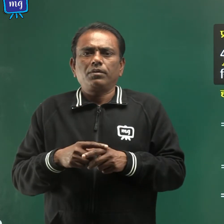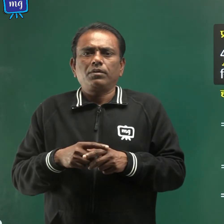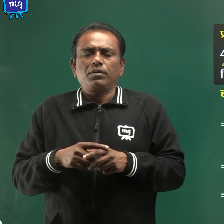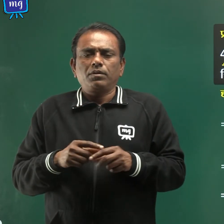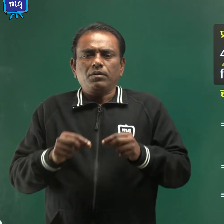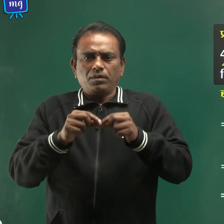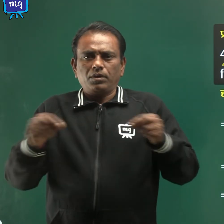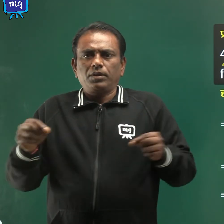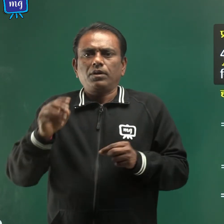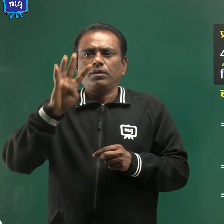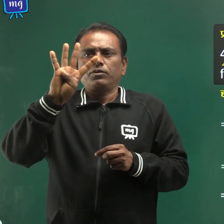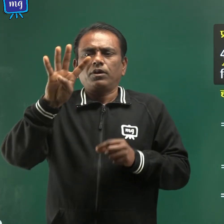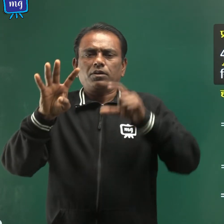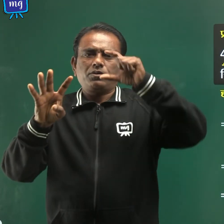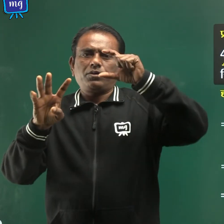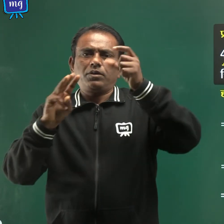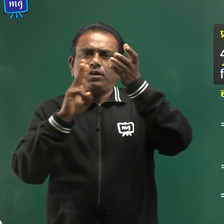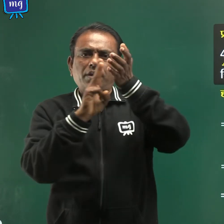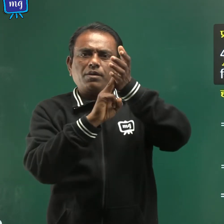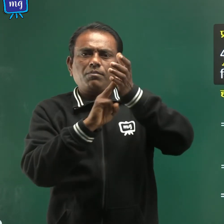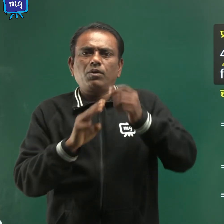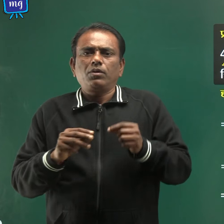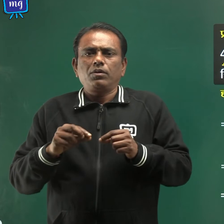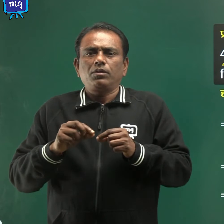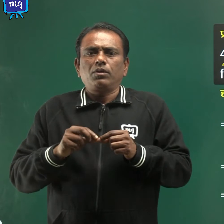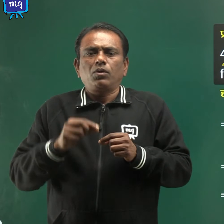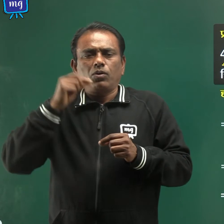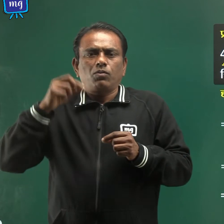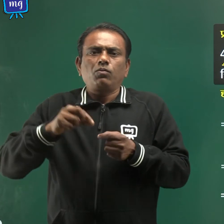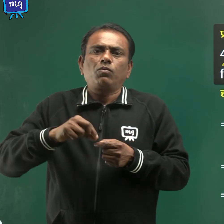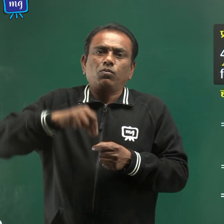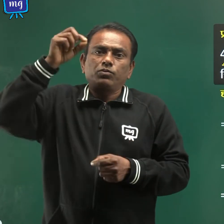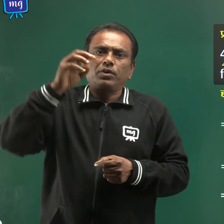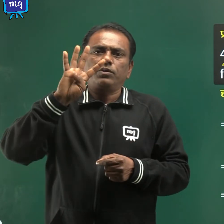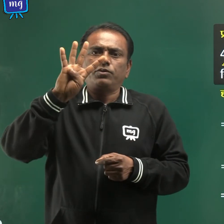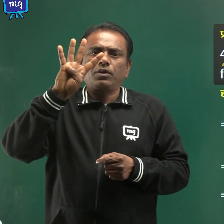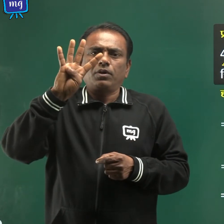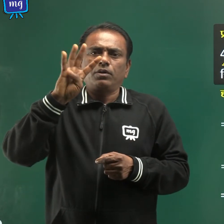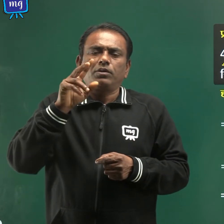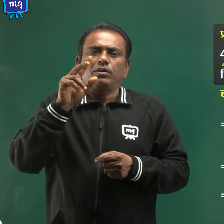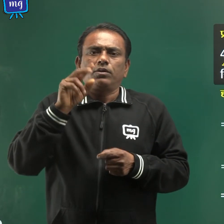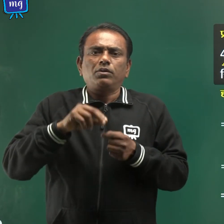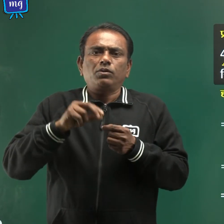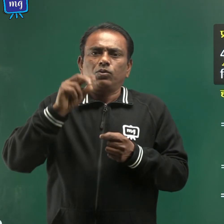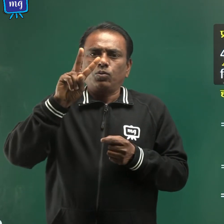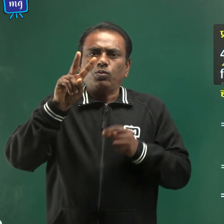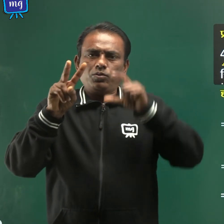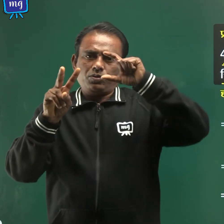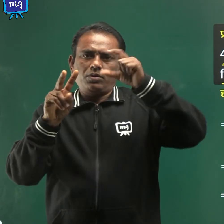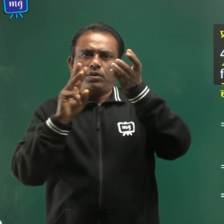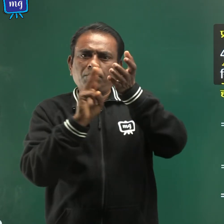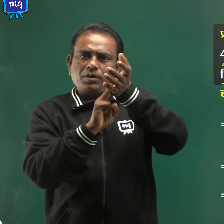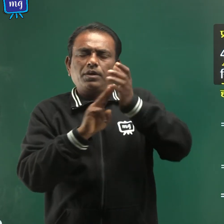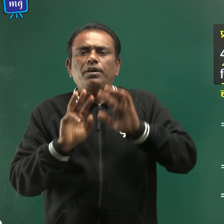कि राधा श्याम सिंह तथा ऊंचाई 100 कि Bigg Boss सेमी है